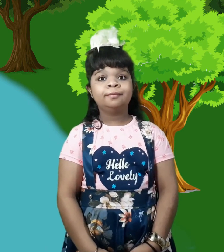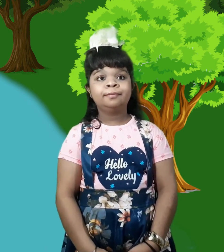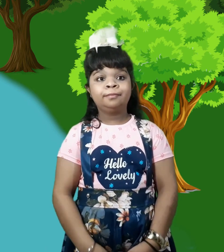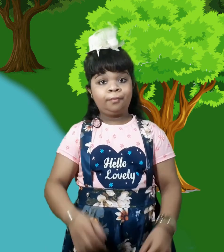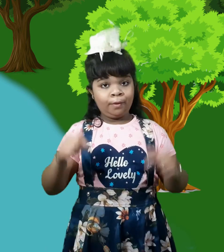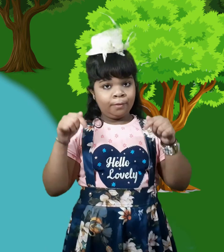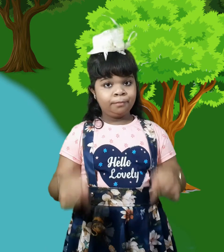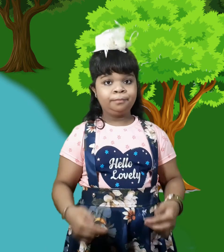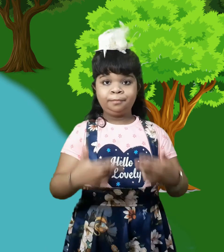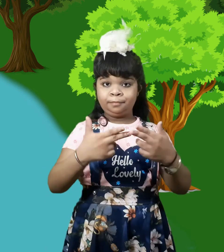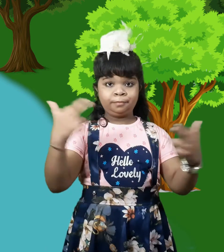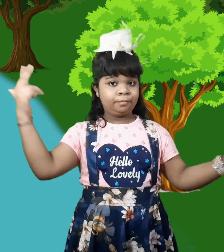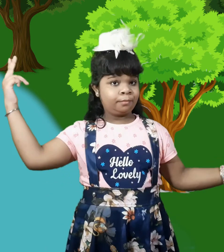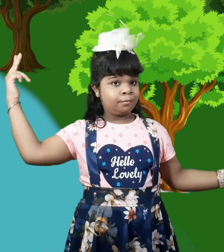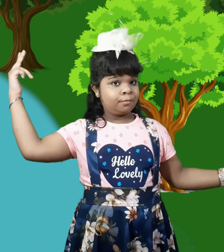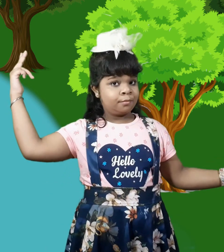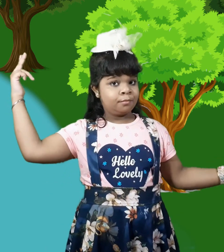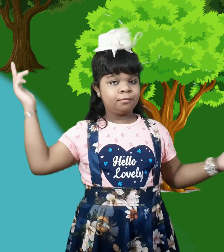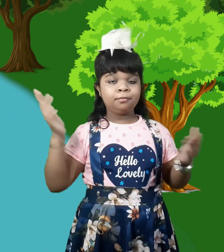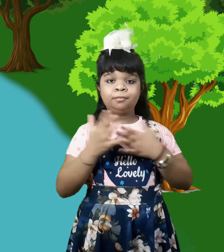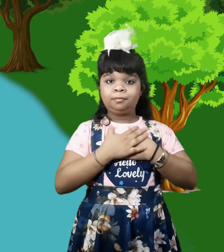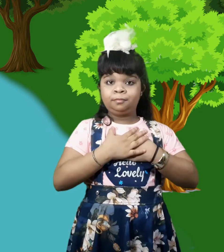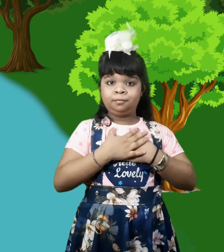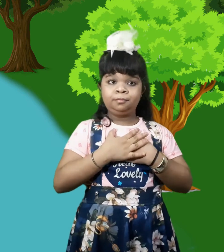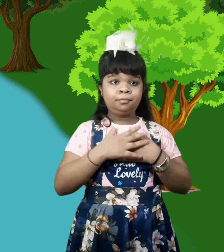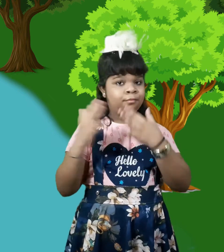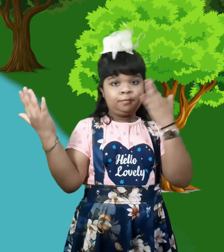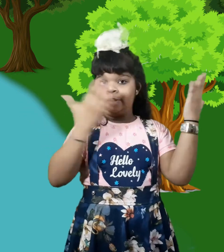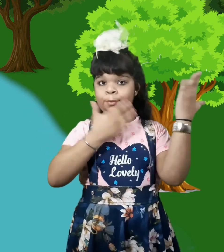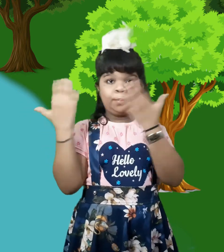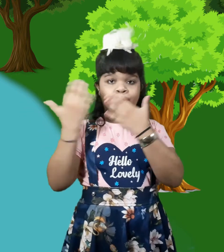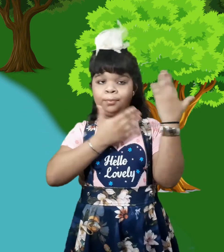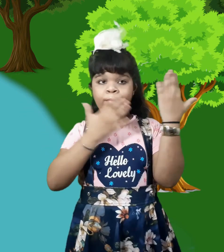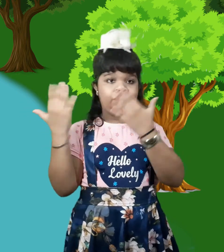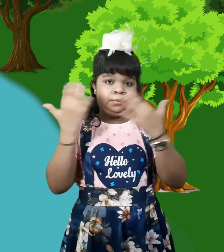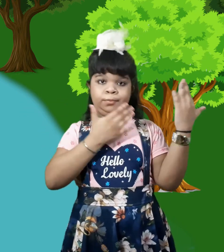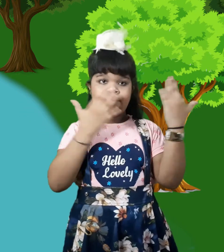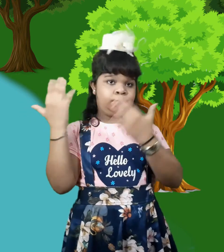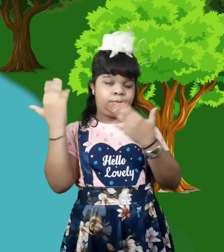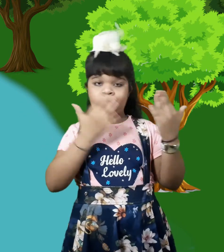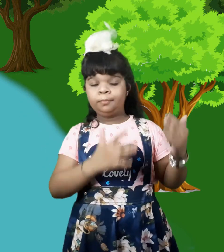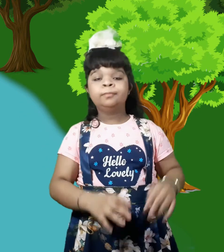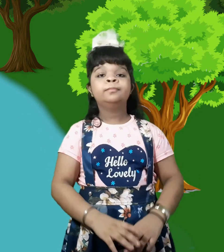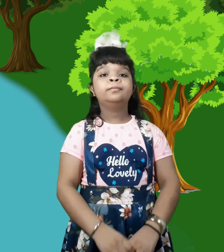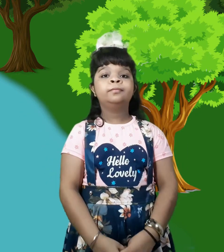इस कहानी से हमें यह शिक्षा मिलती है,